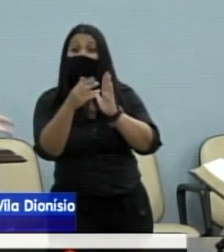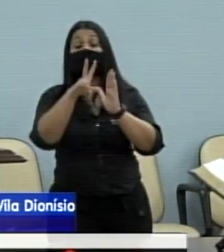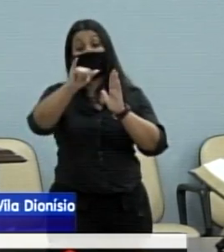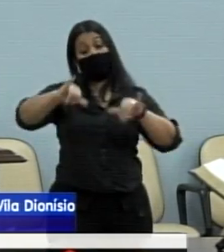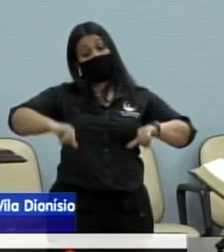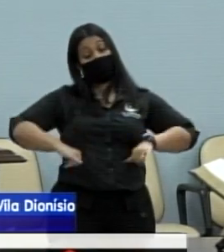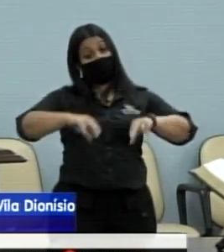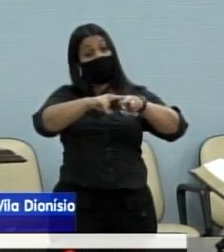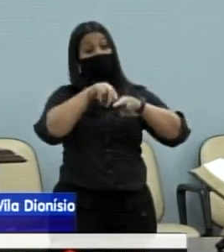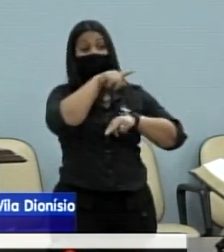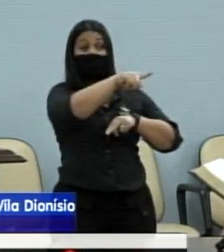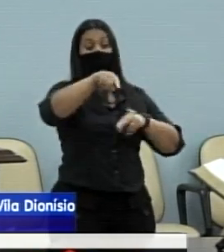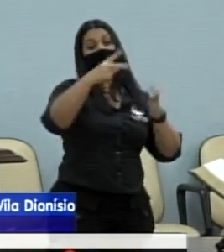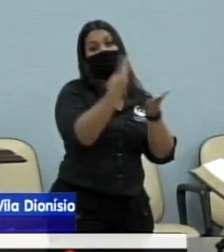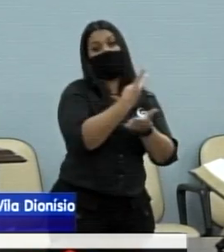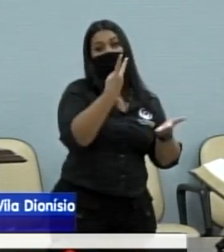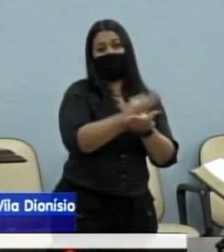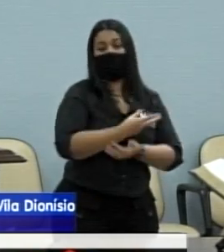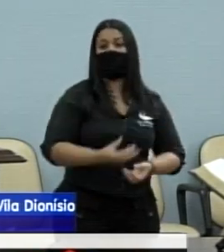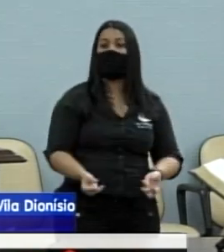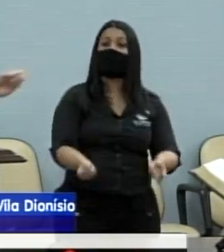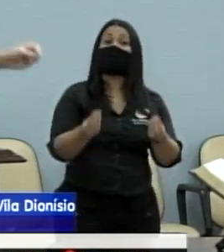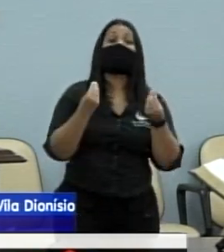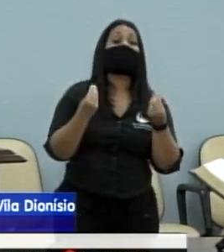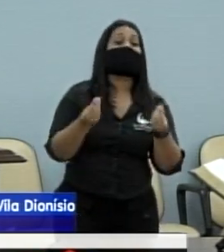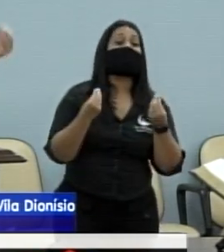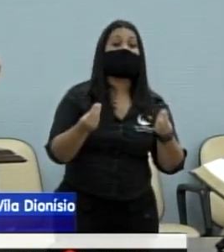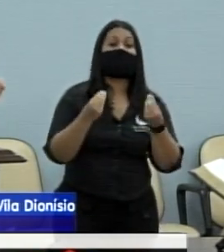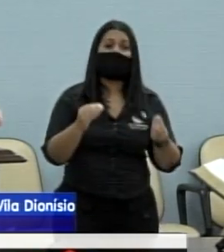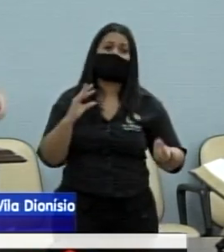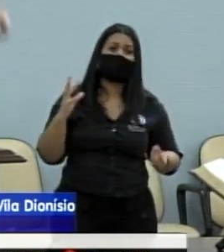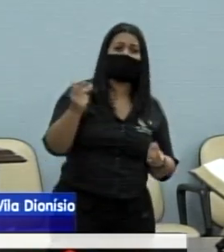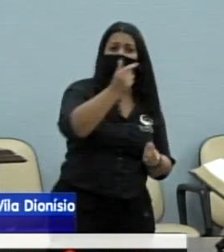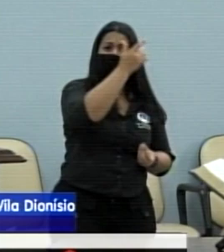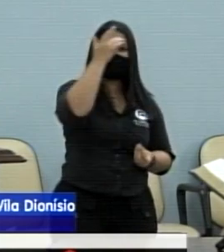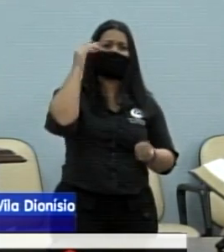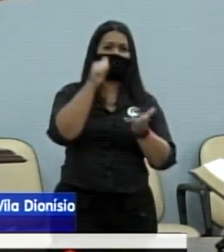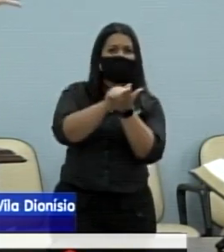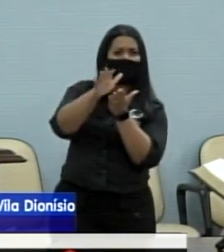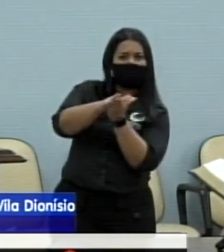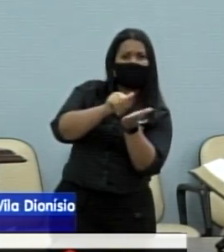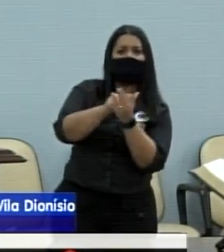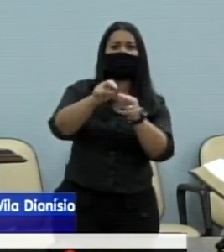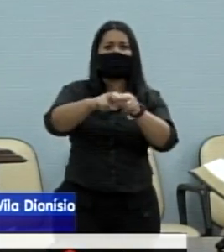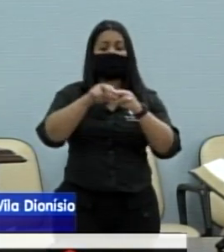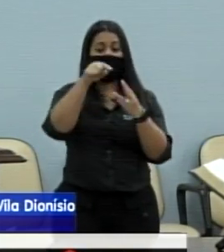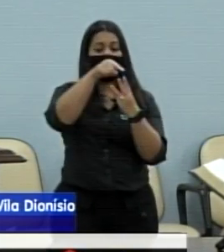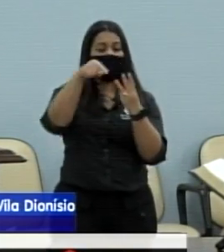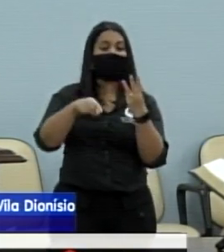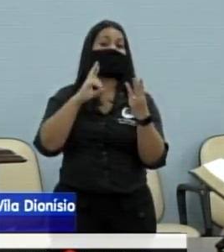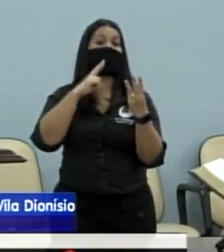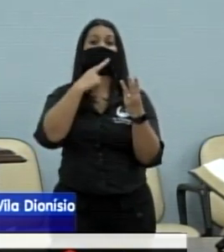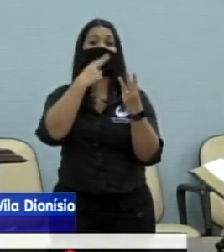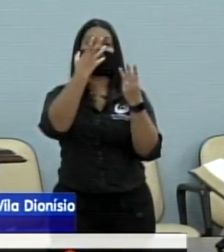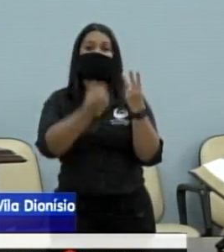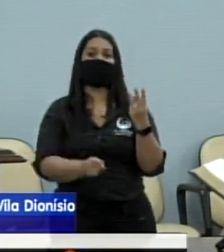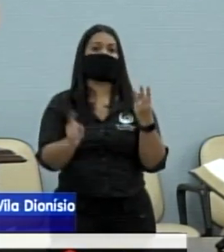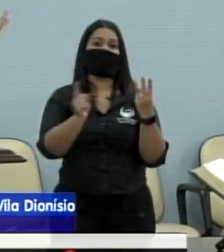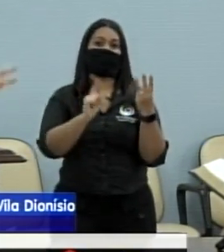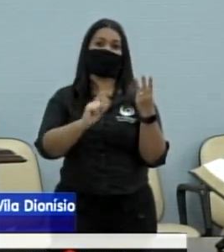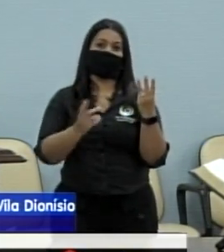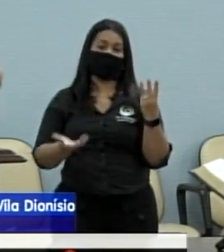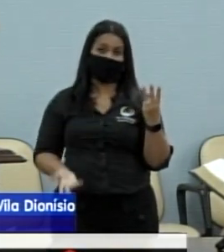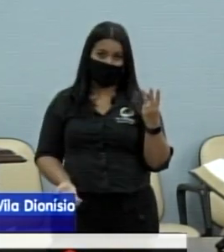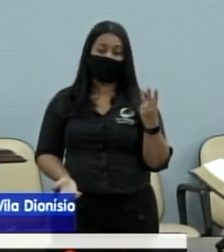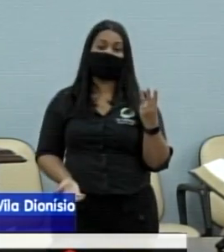poder público? Como é que pode punir toda uma categoria porque ele pegou ranço de 3 bares? Cadê o